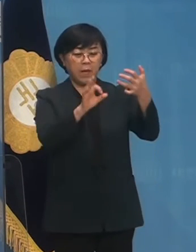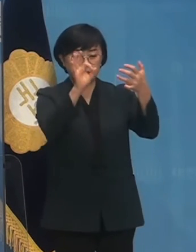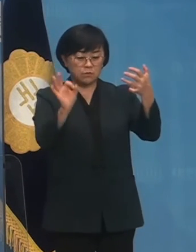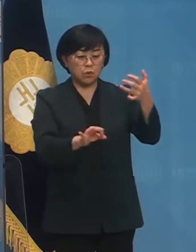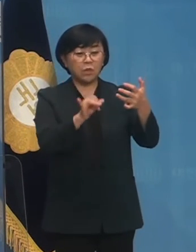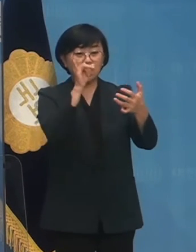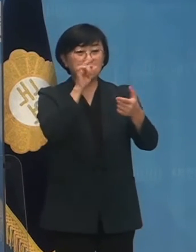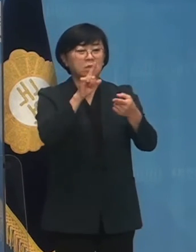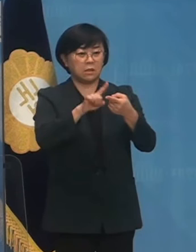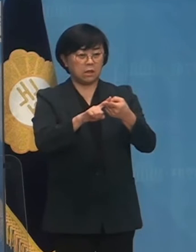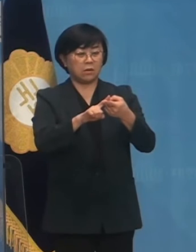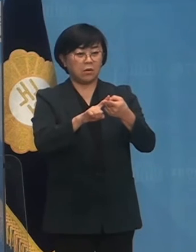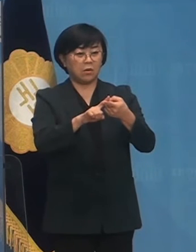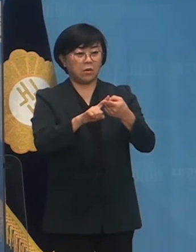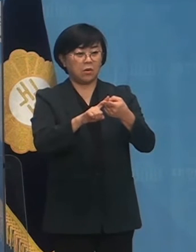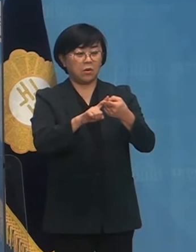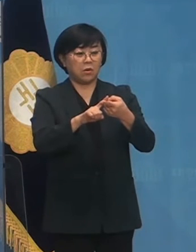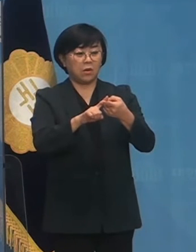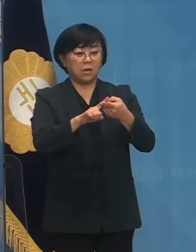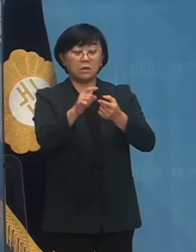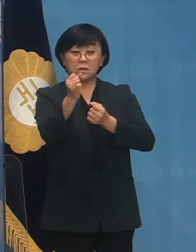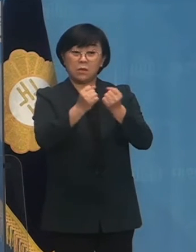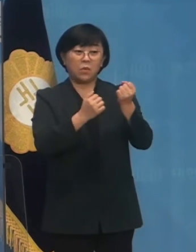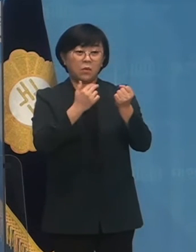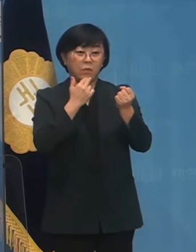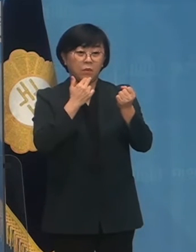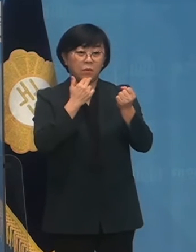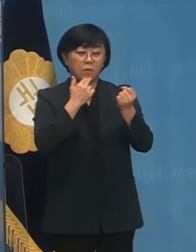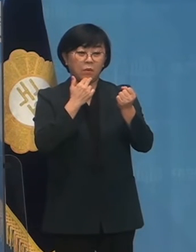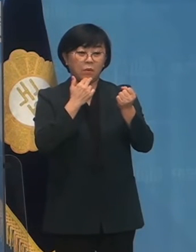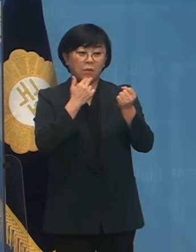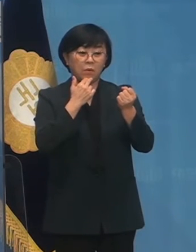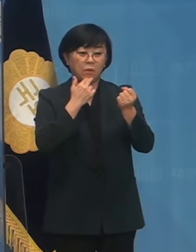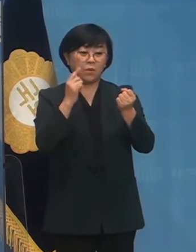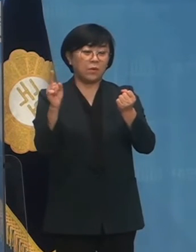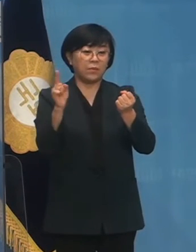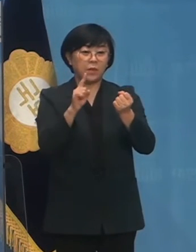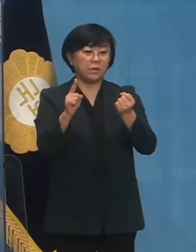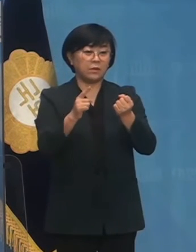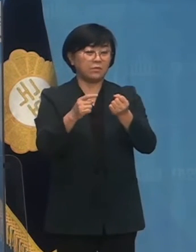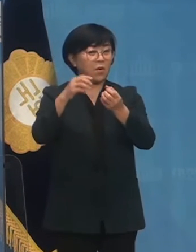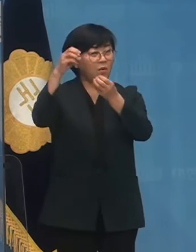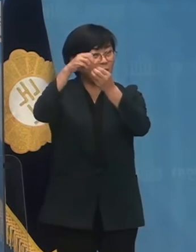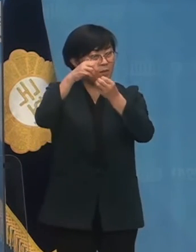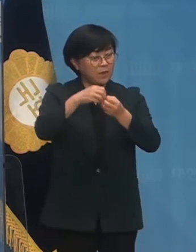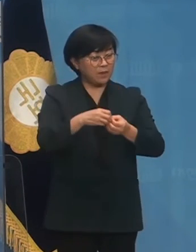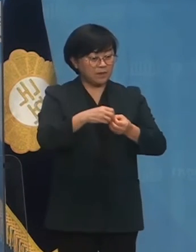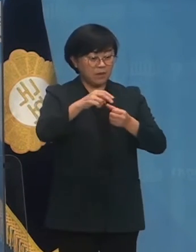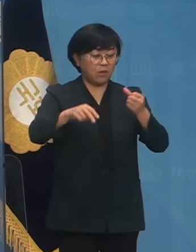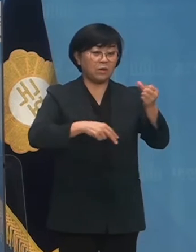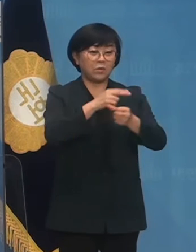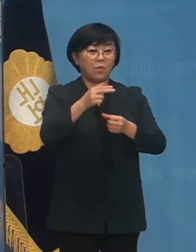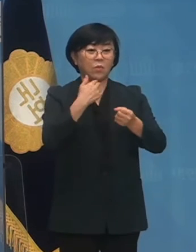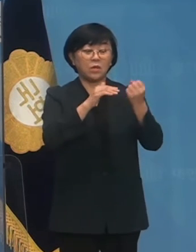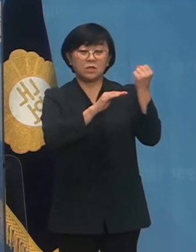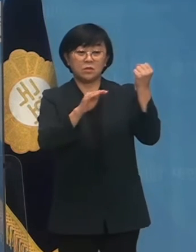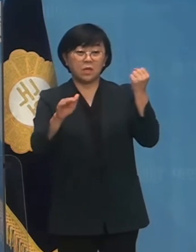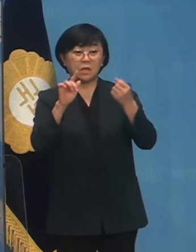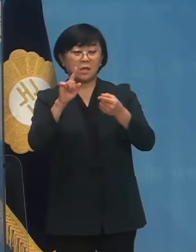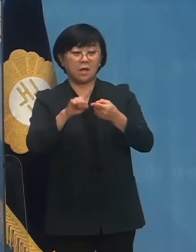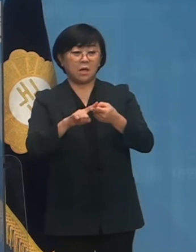되는지에 대해서도 아무런 설명이 없었고 어떤 전례도 없었고 어떤 기준에